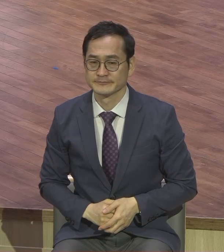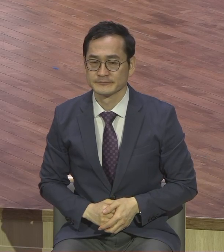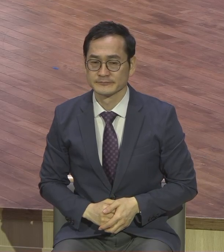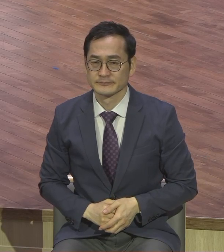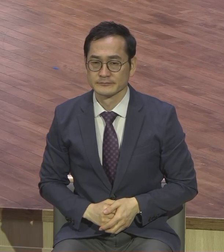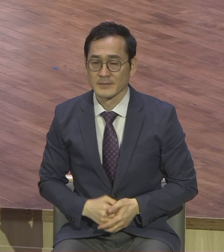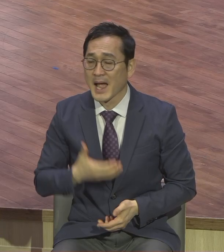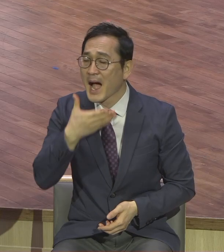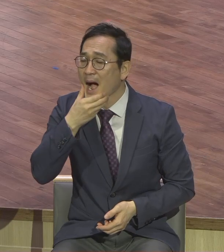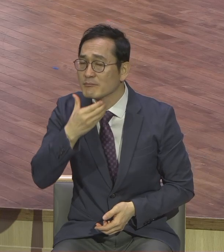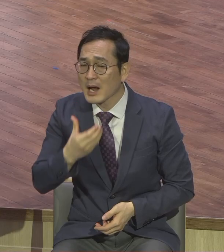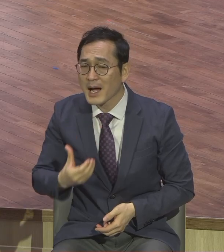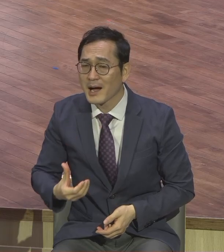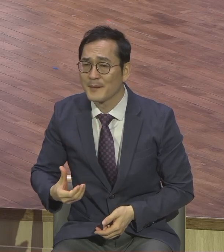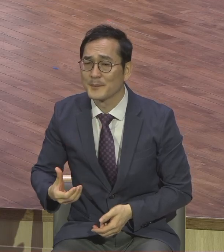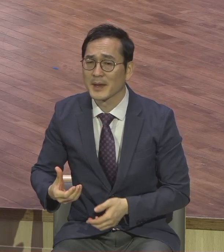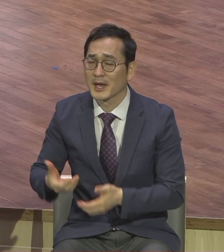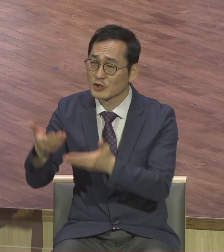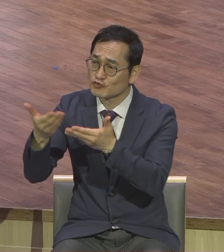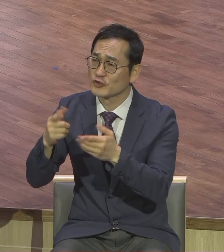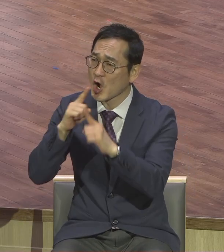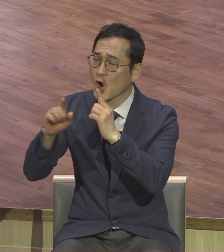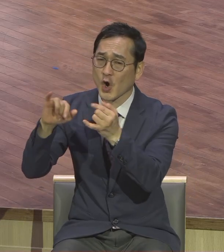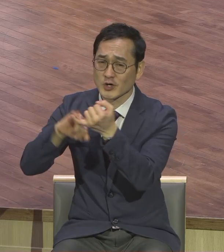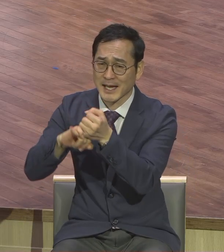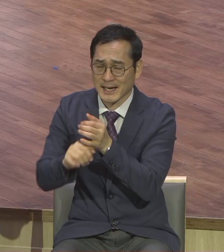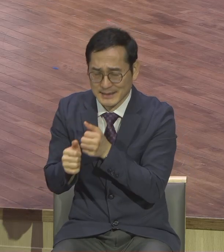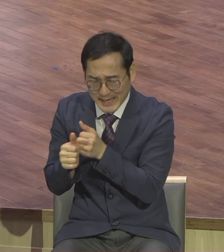우리는 아브라함에게 준 하나님의 언약에 따라서